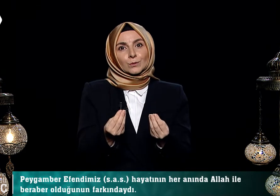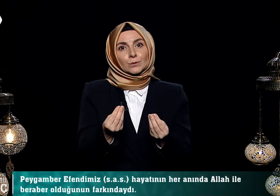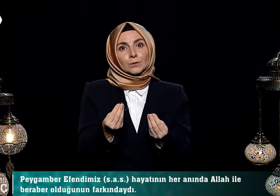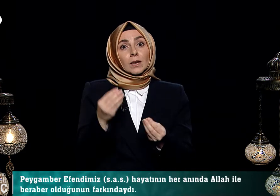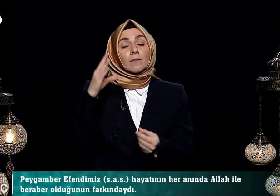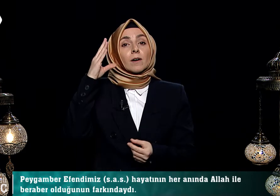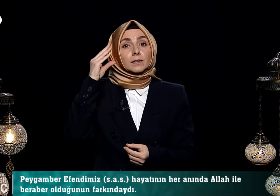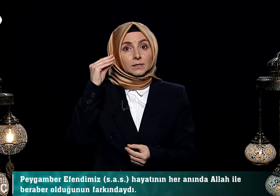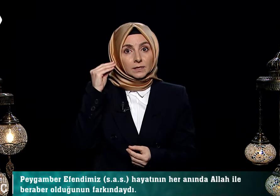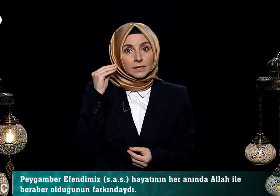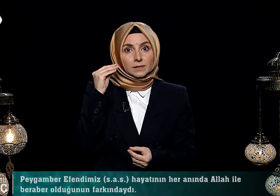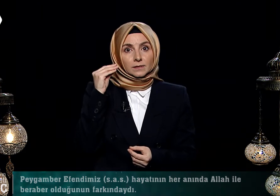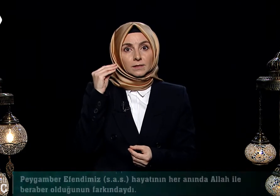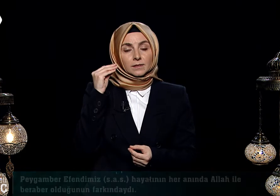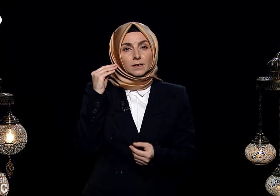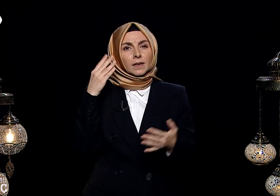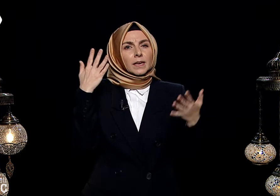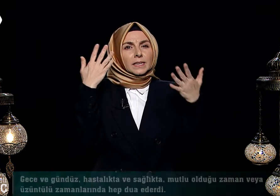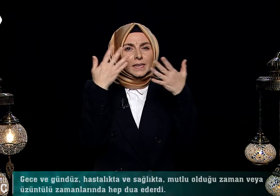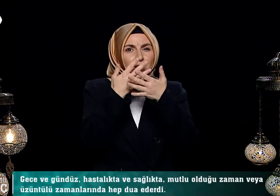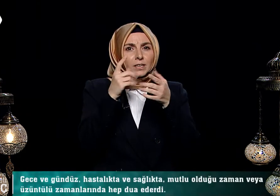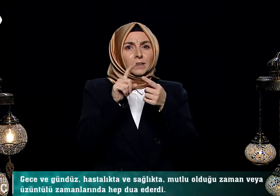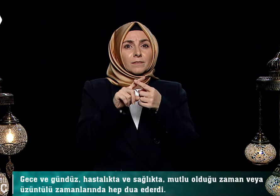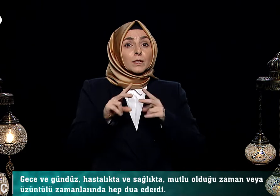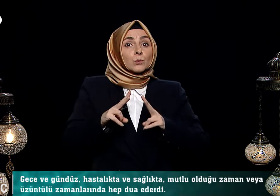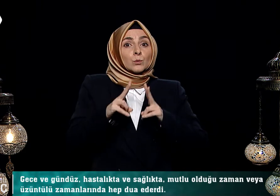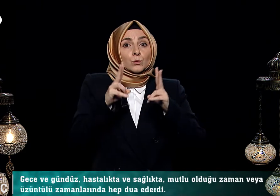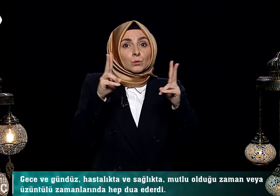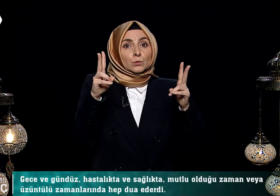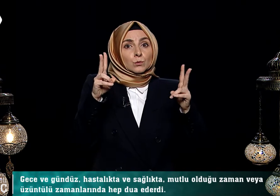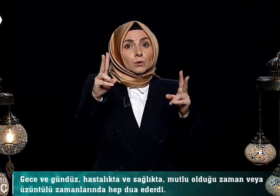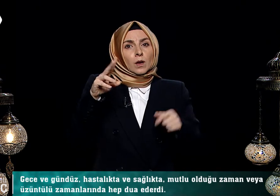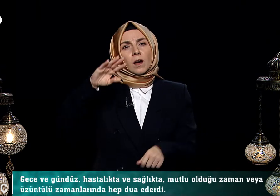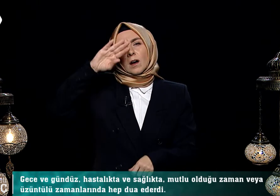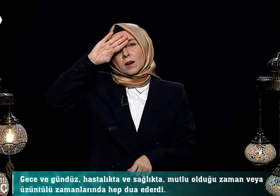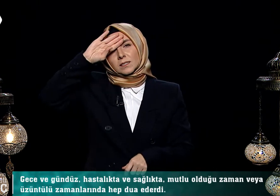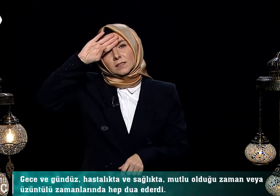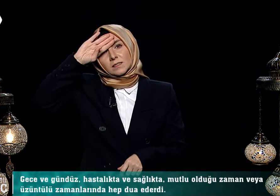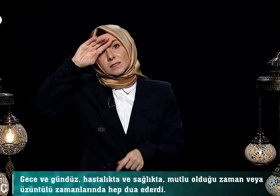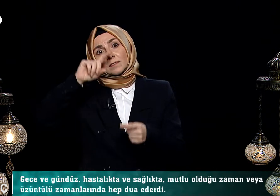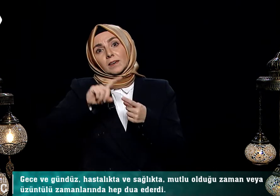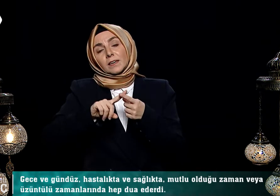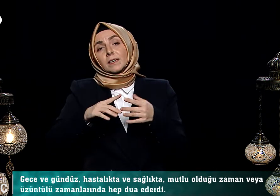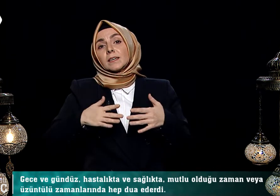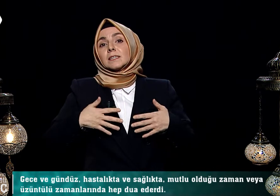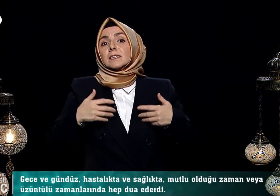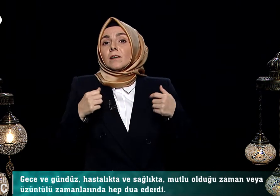olduğunun farkındaydı. Gece ve gündüz, hastalıkta ve